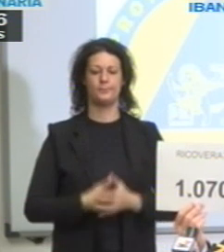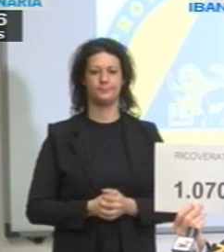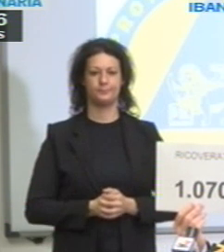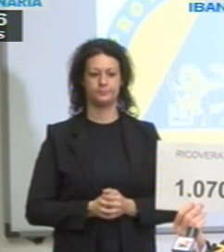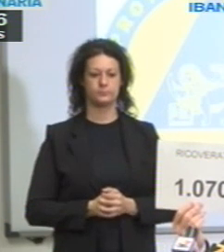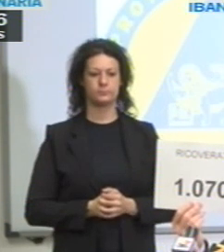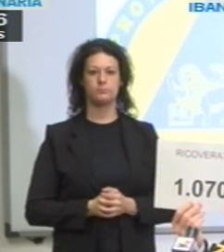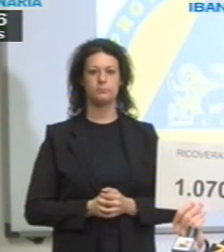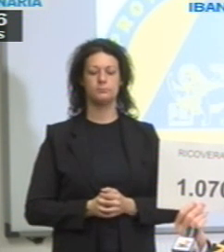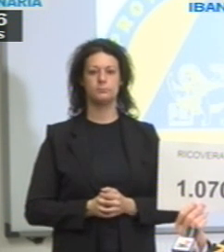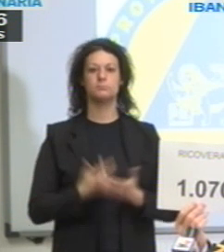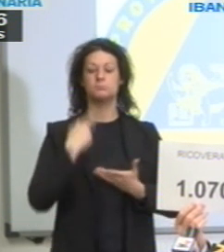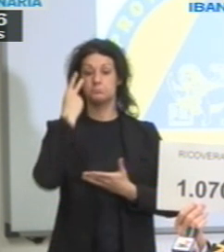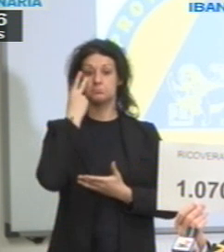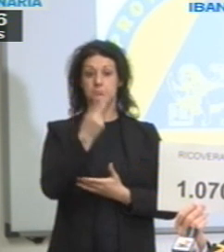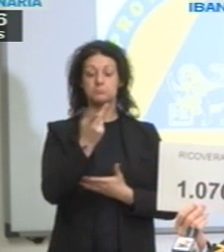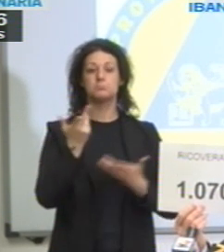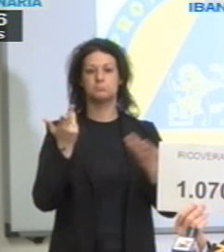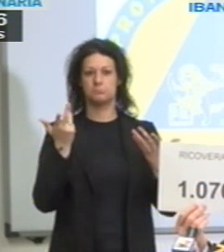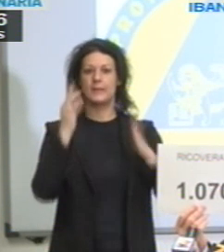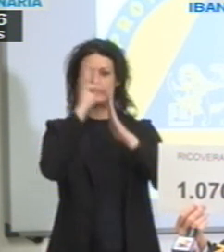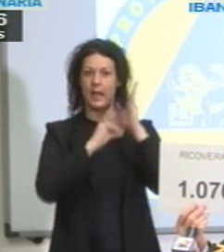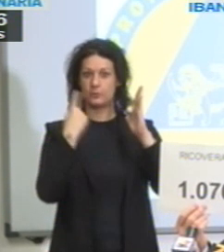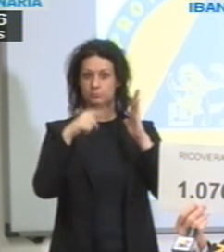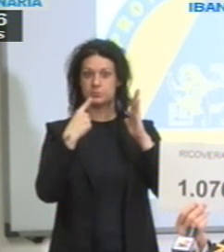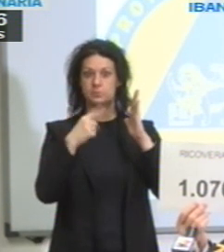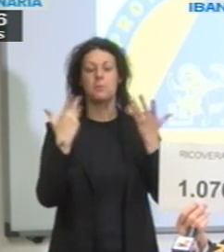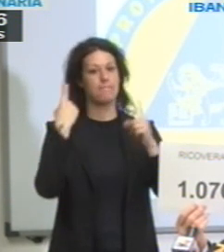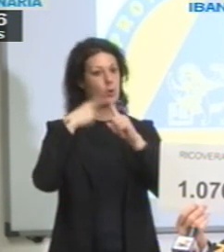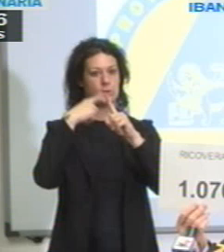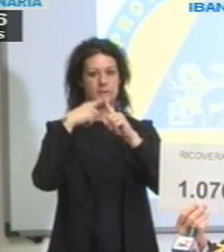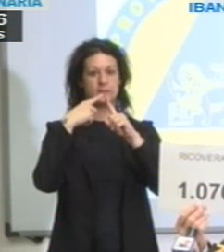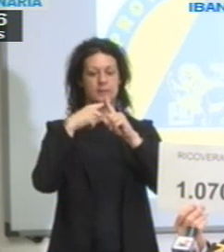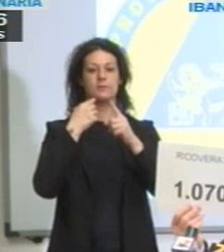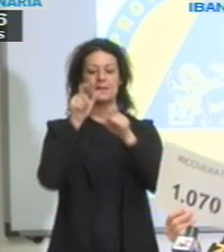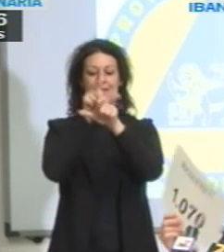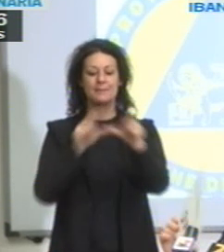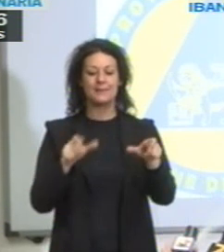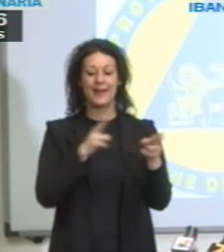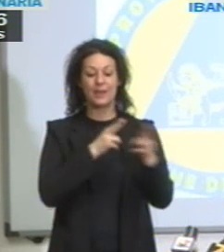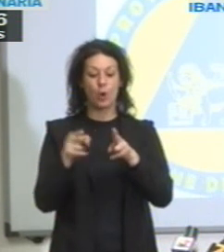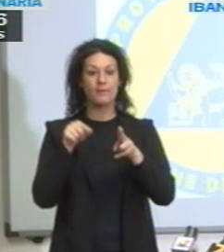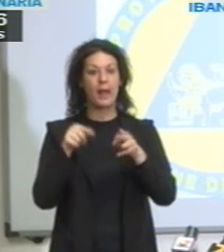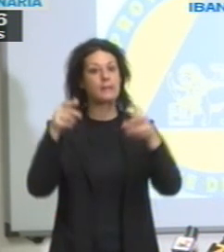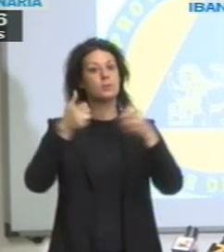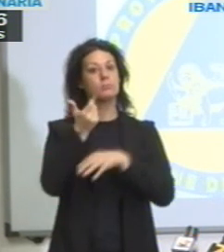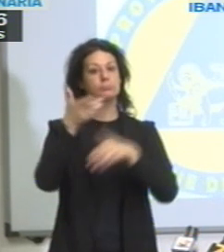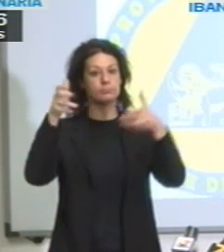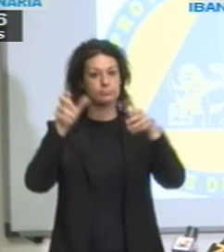Quindi tenete presente che stiamo, un dato ottimo è questo, cioè il calo dei ricoverati 1.070.